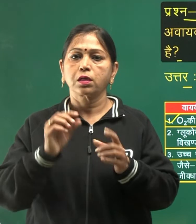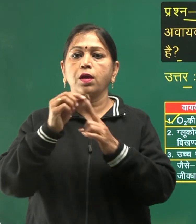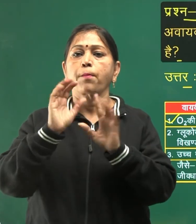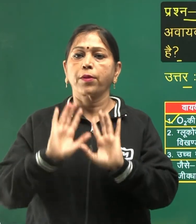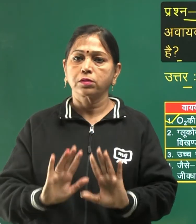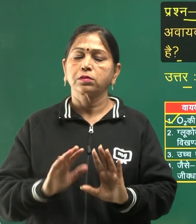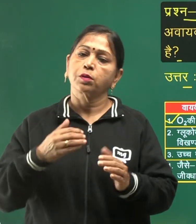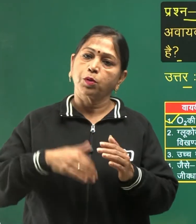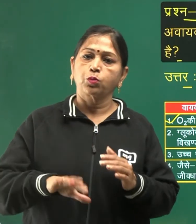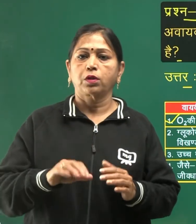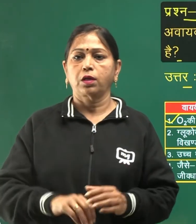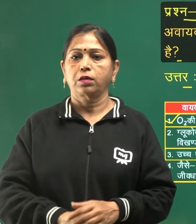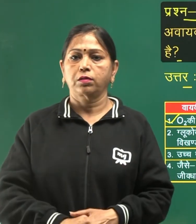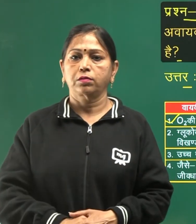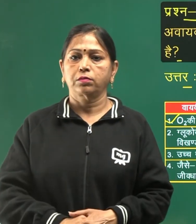होता है।